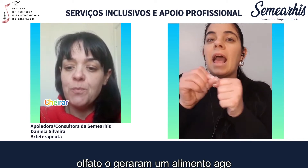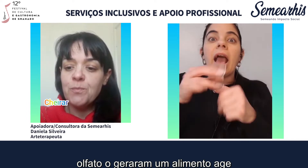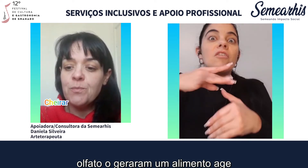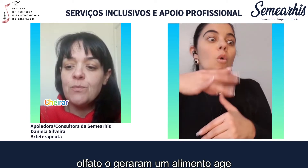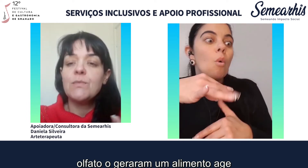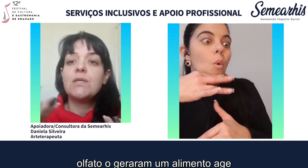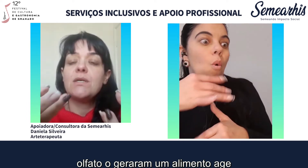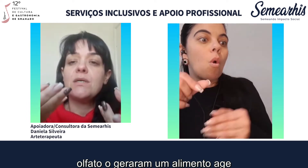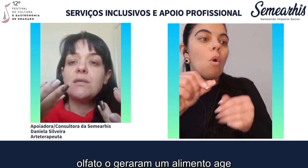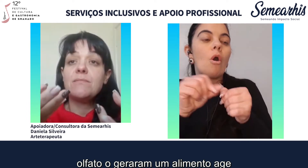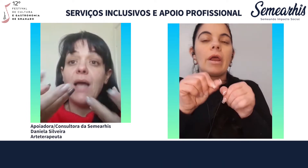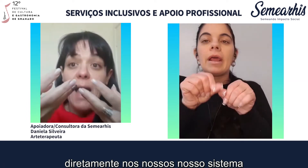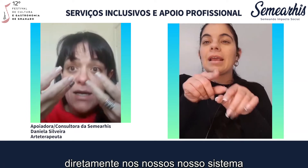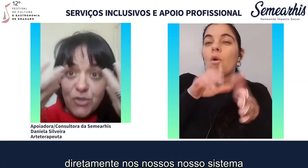alimento